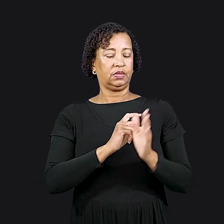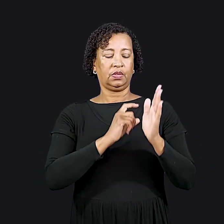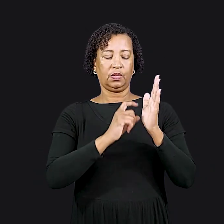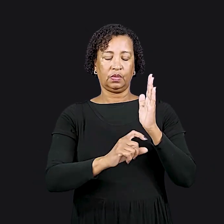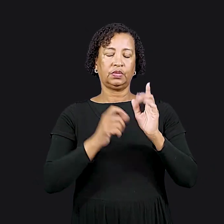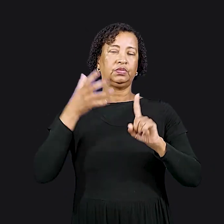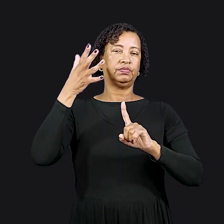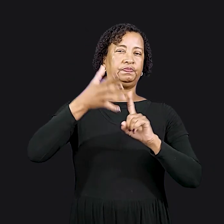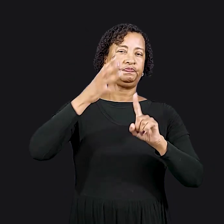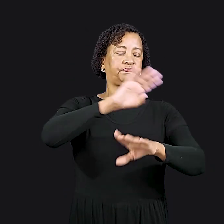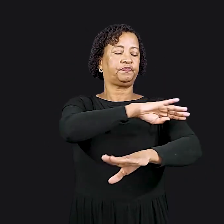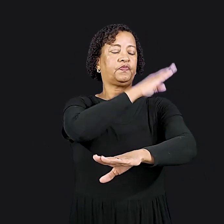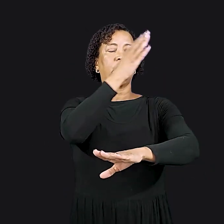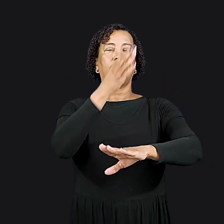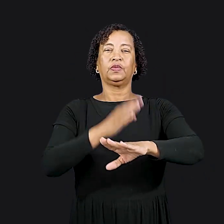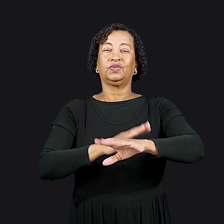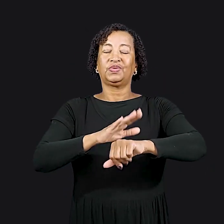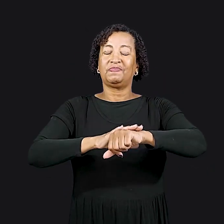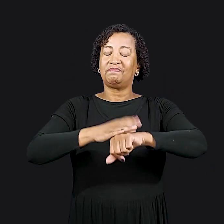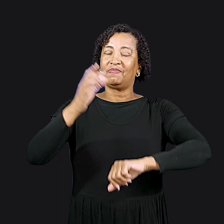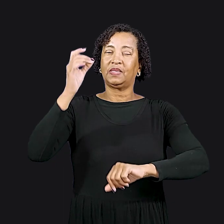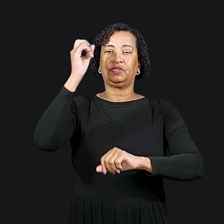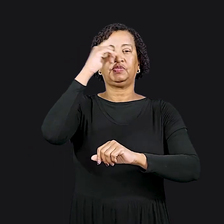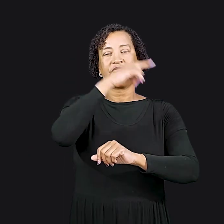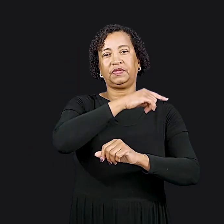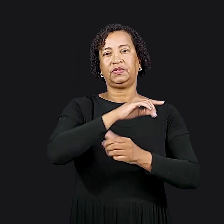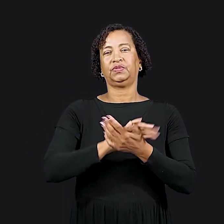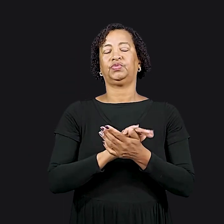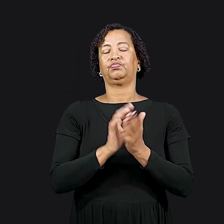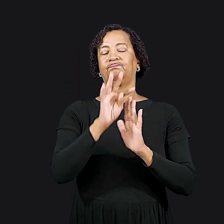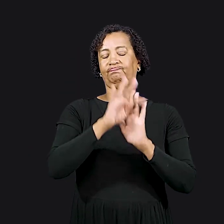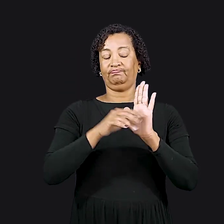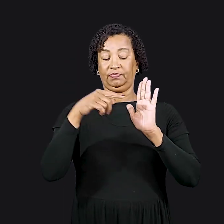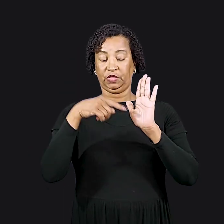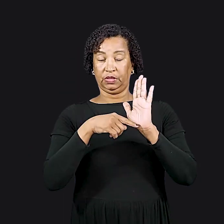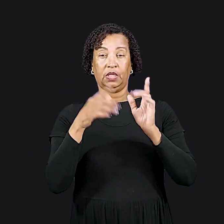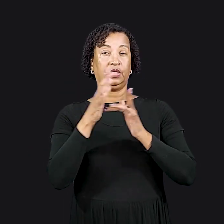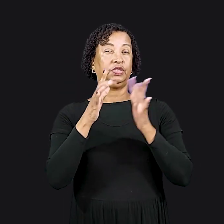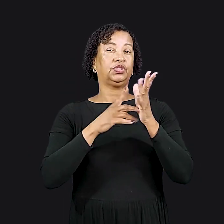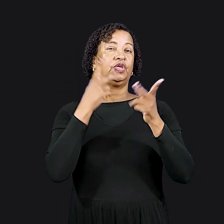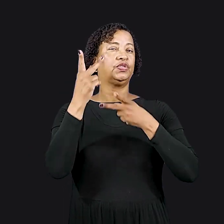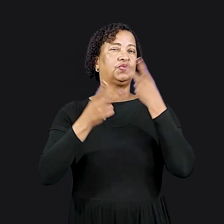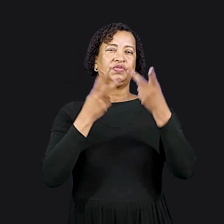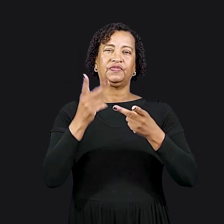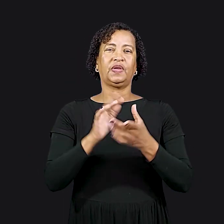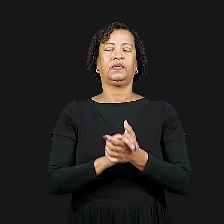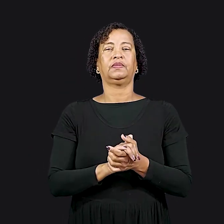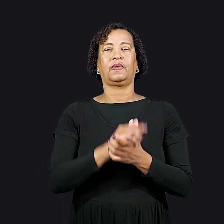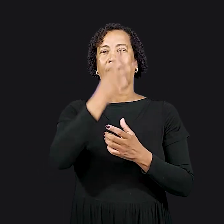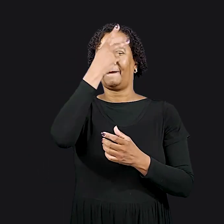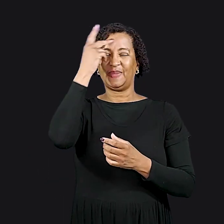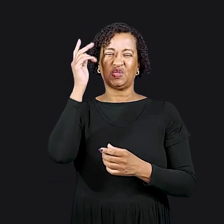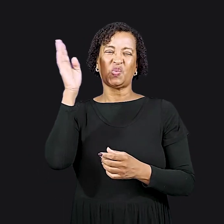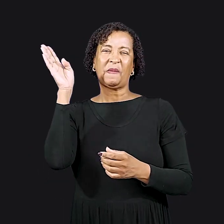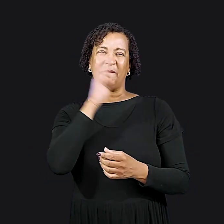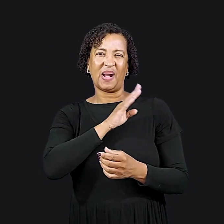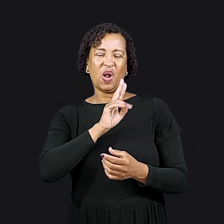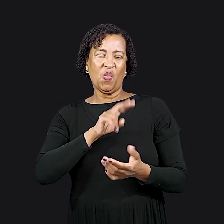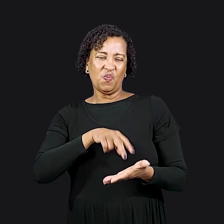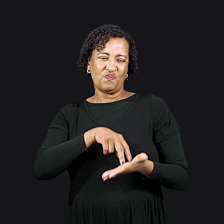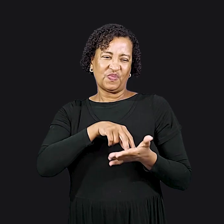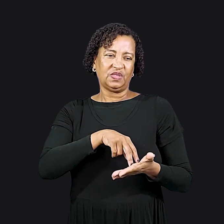trecho do Sermão da Montanha considerado mais difícil. É nessa parte que Jesus diz: não resistam ao